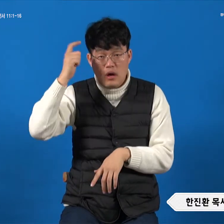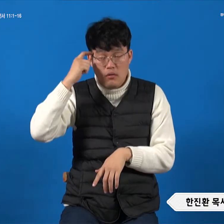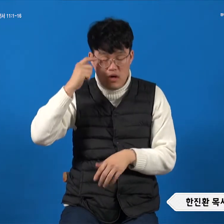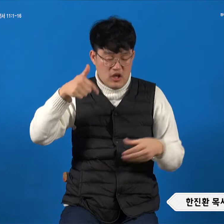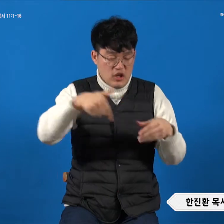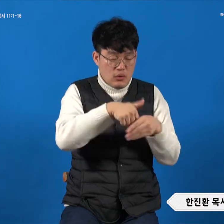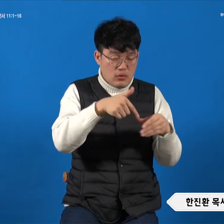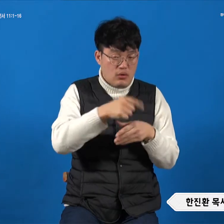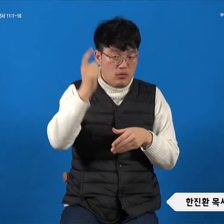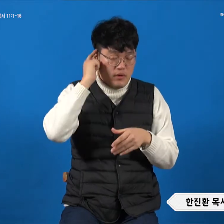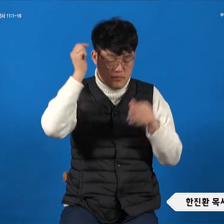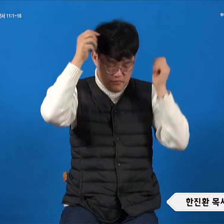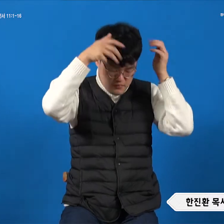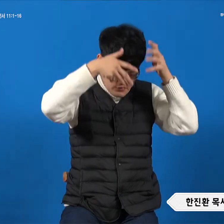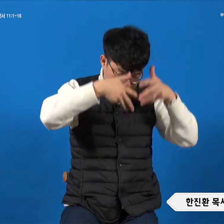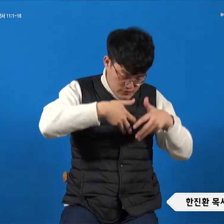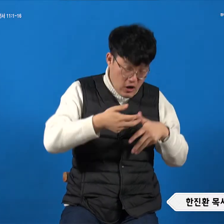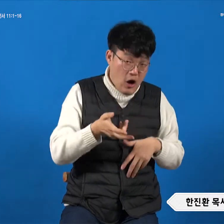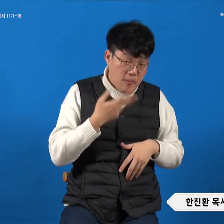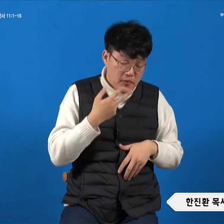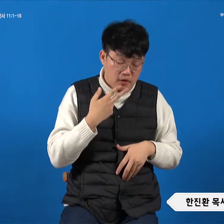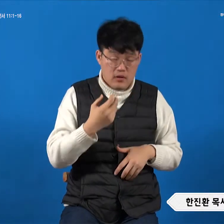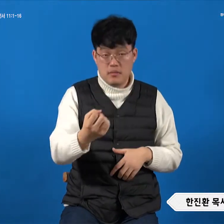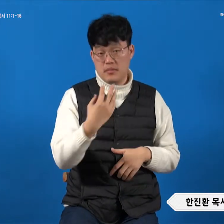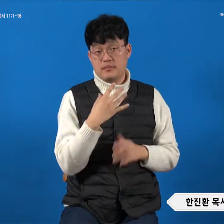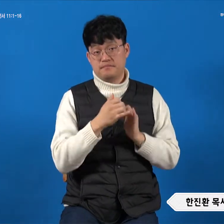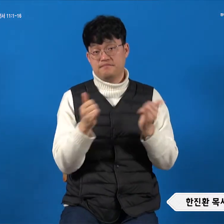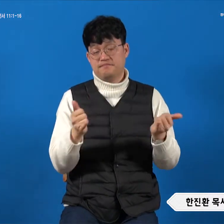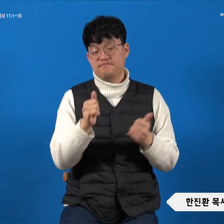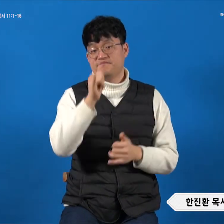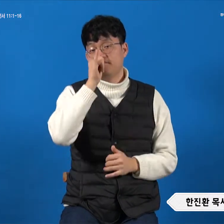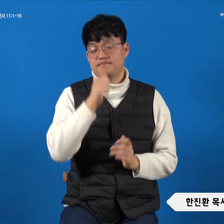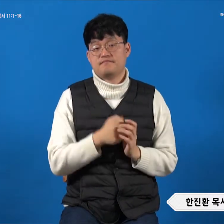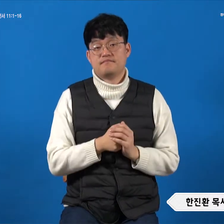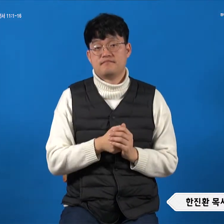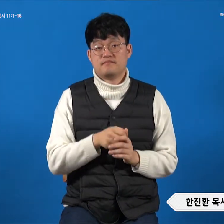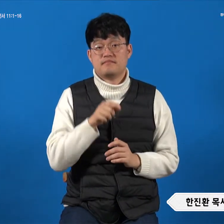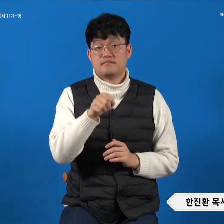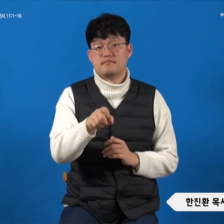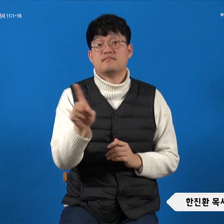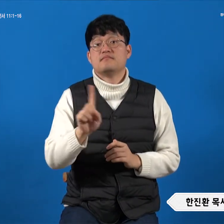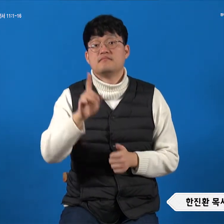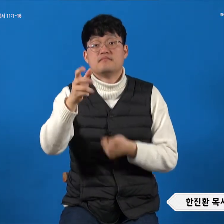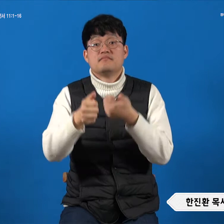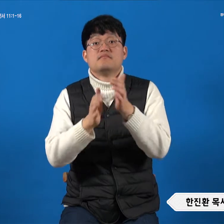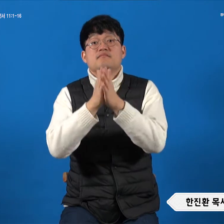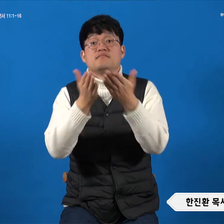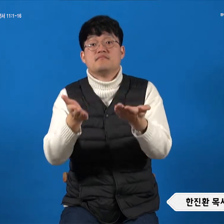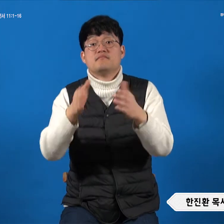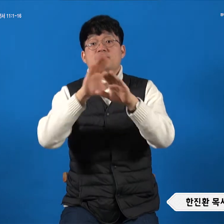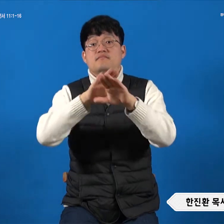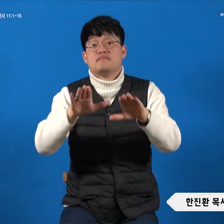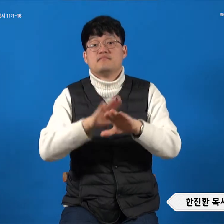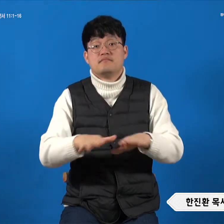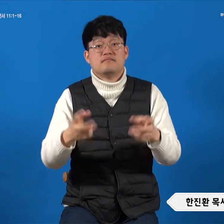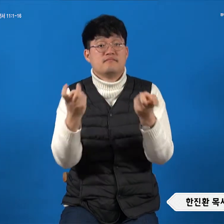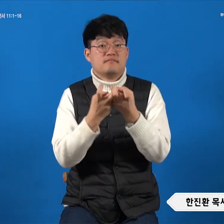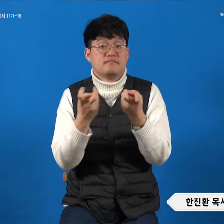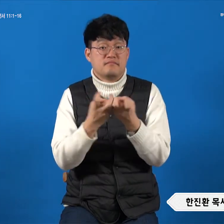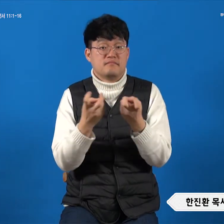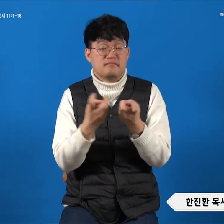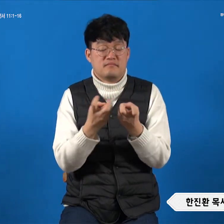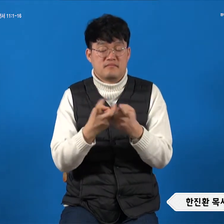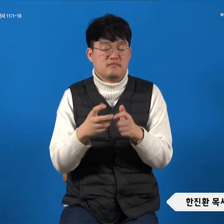쓰는데 개신교는 왜 안 쓰느냐? 하고 따지고 드는 분들이 있습니다. 자, 그것은 성경